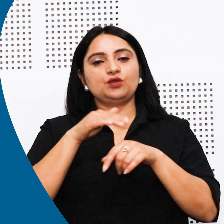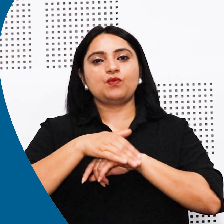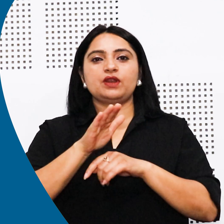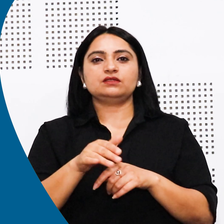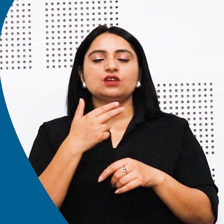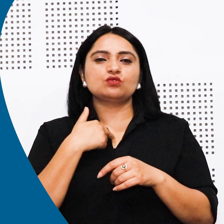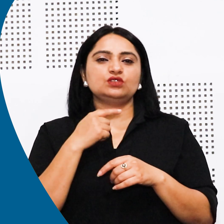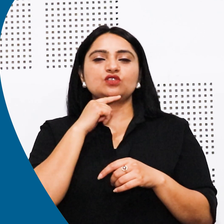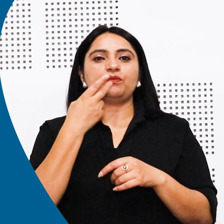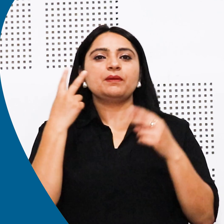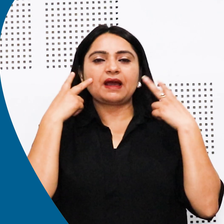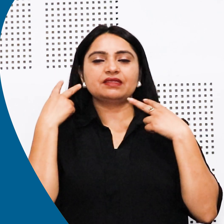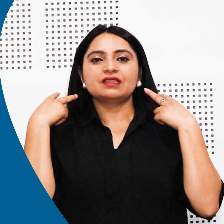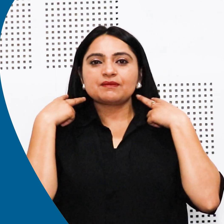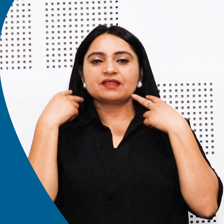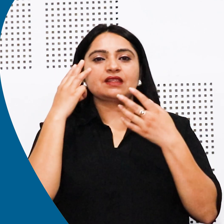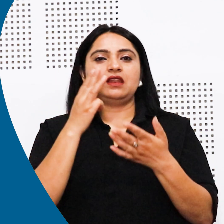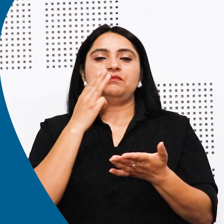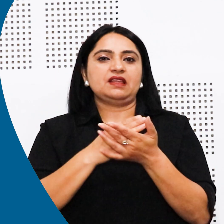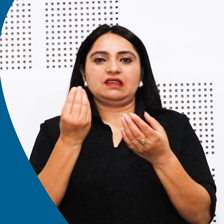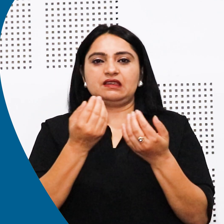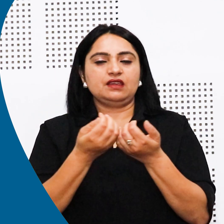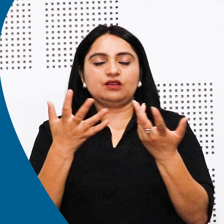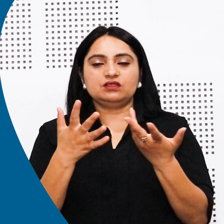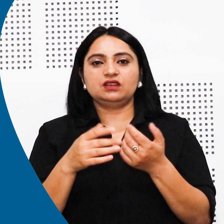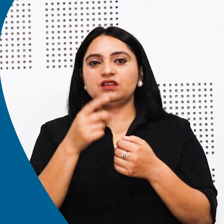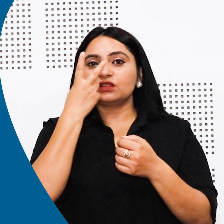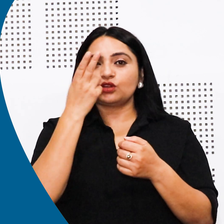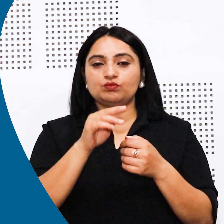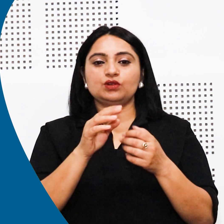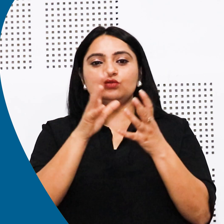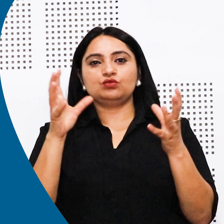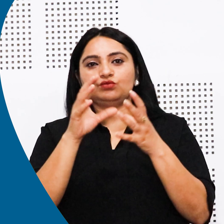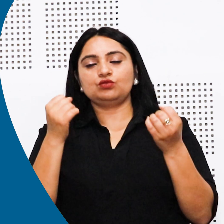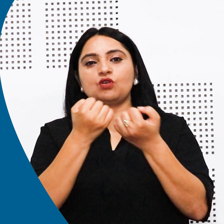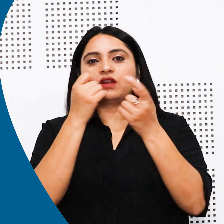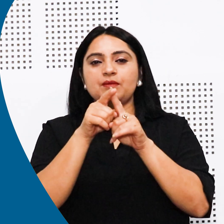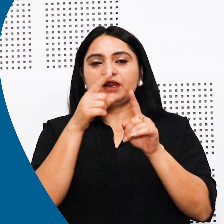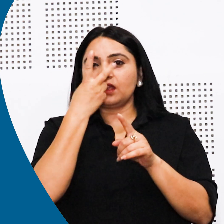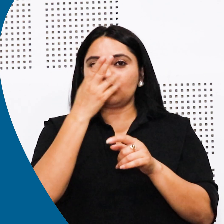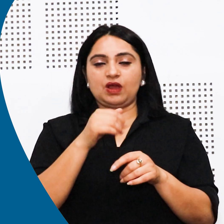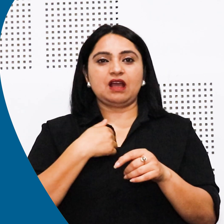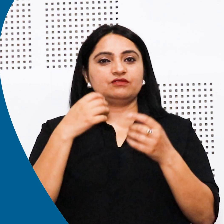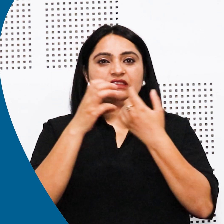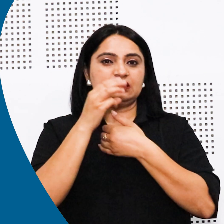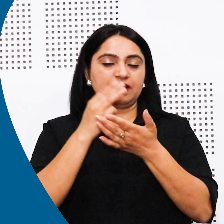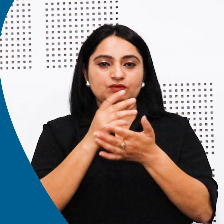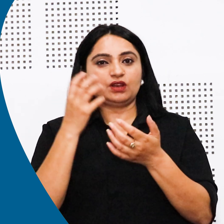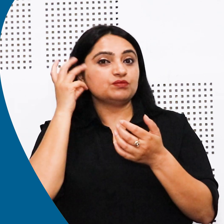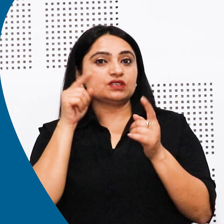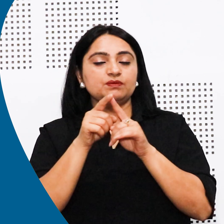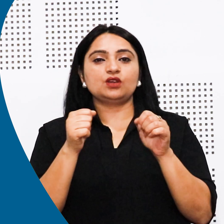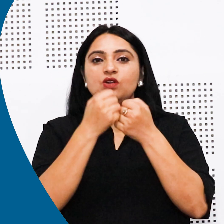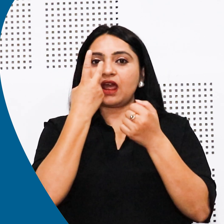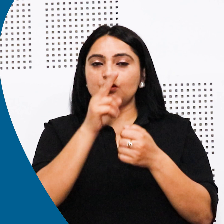रुचि नभइकन त बाध्यताले मात्र केही गर्दैन होइन। किनभने देखिहाल्नु भएको छ ठुल्ठुला परिघटना पनि त देख्नुभयो नि, आफ्नो देशमा मात्र होइन विदेशमा पनि देख्नु भएको छ होइन।